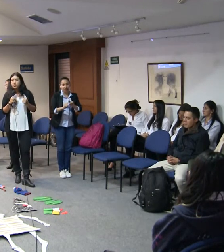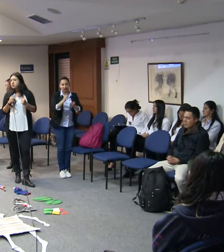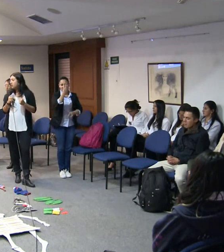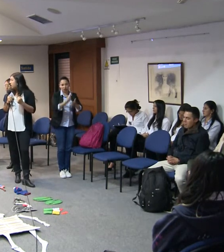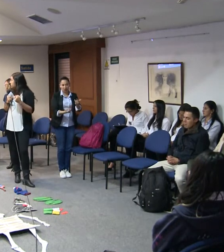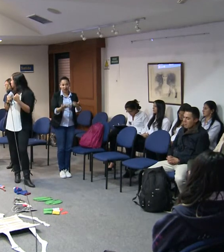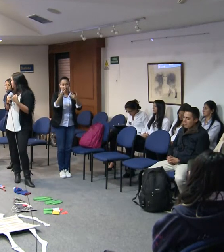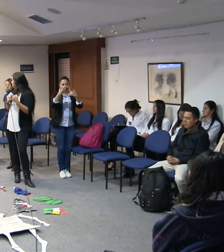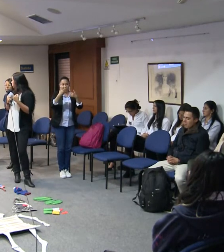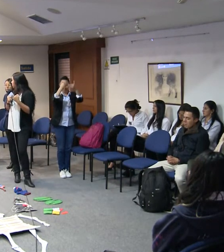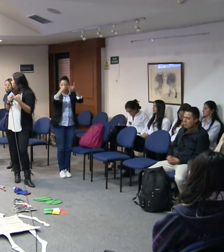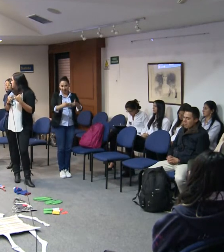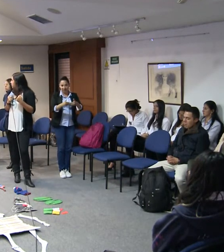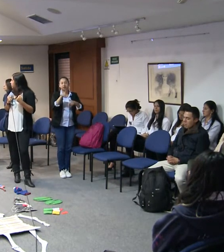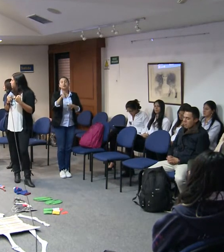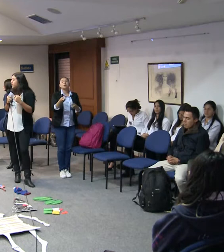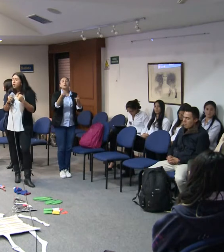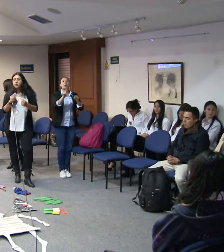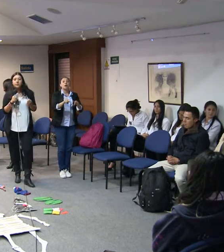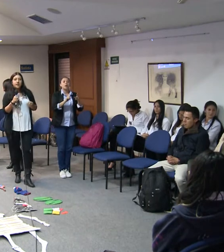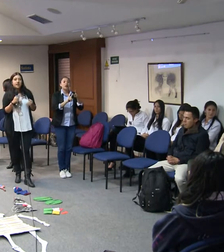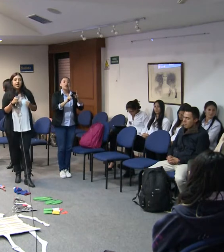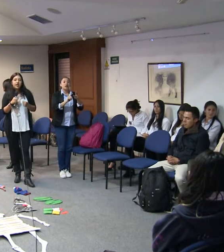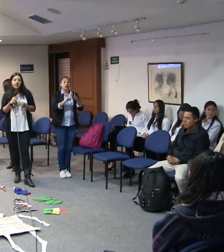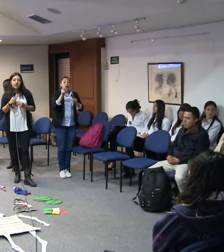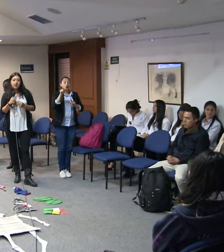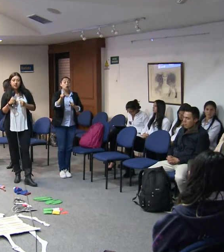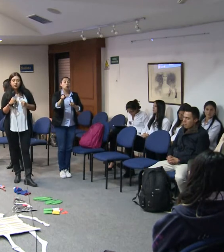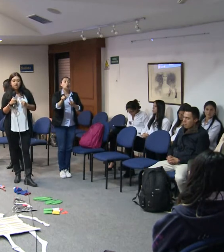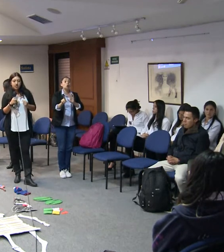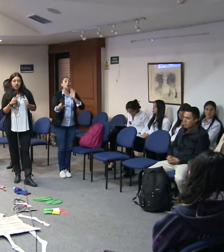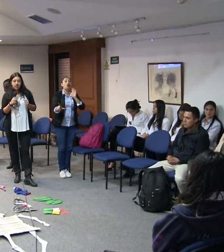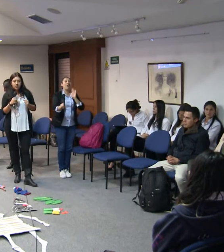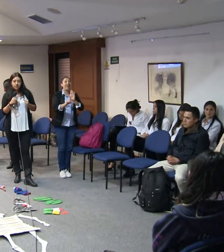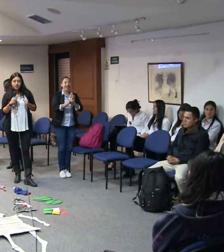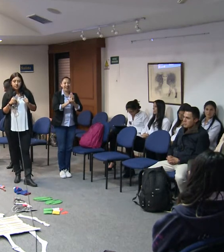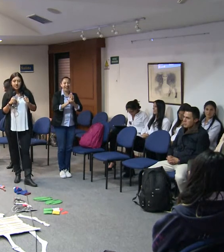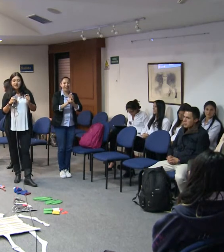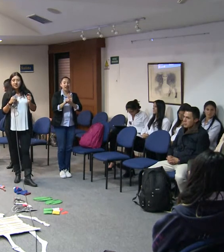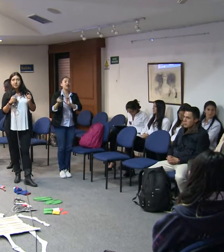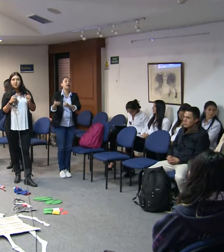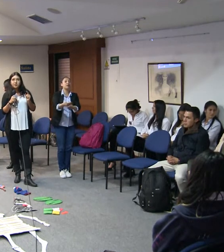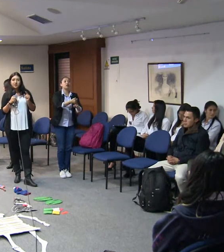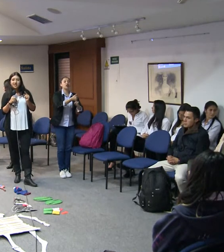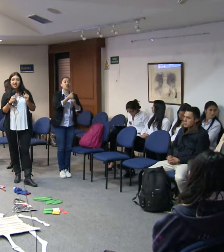del centro, están bajo una medida legal